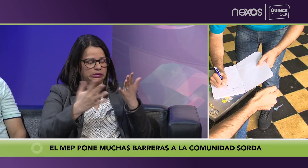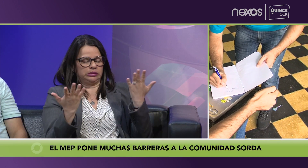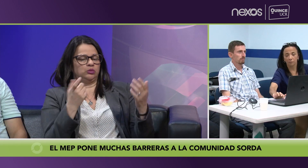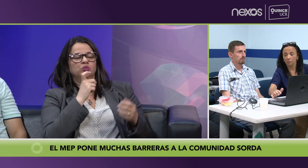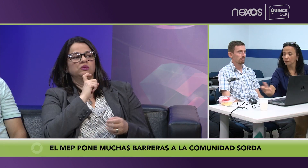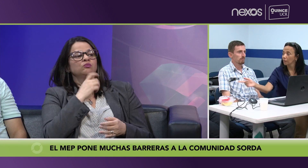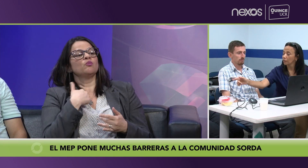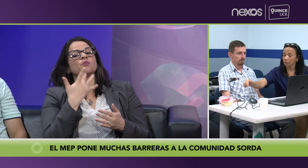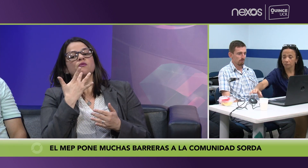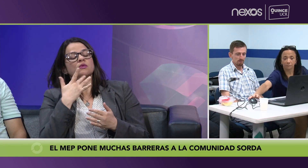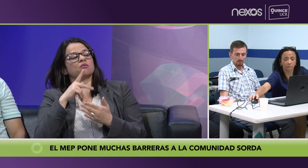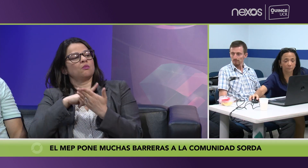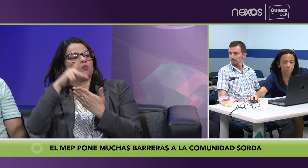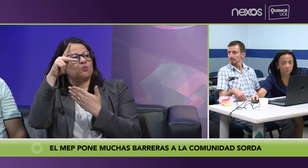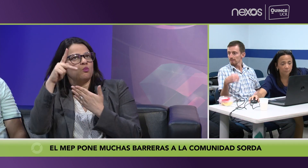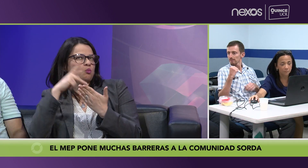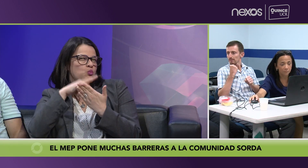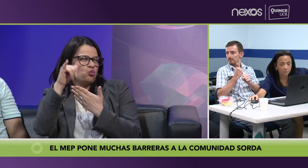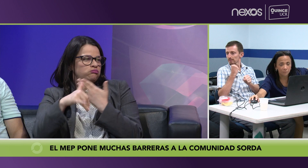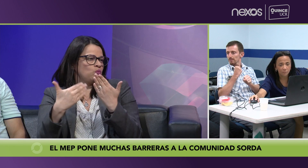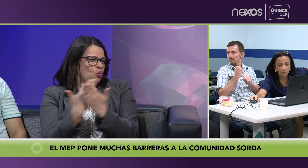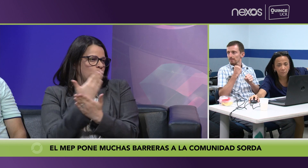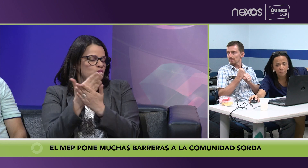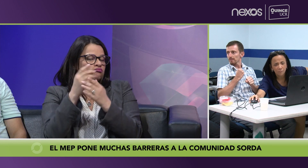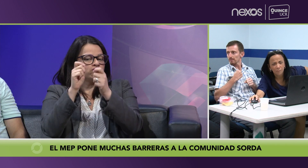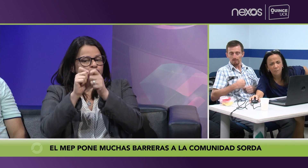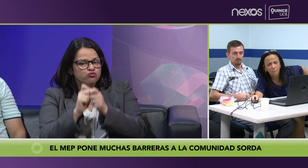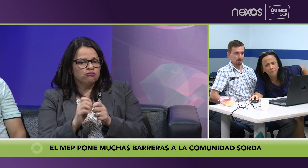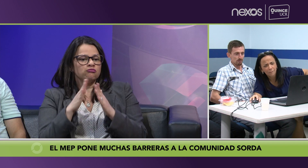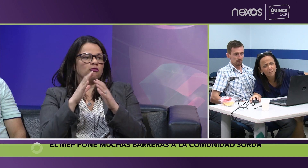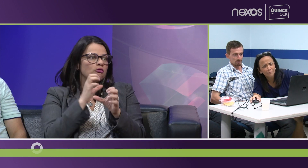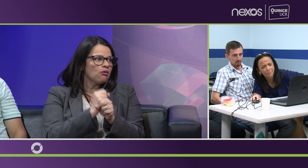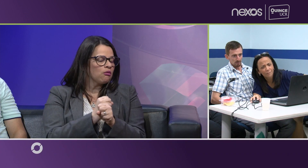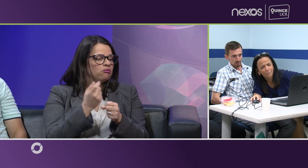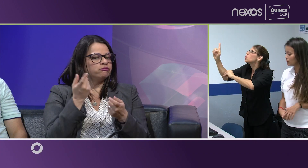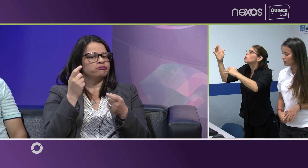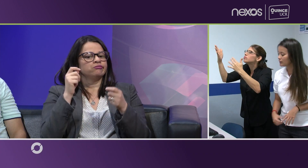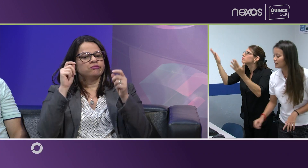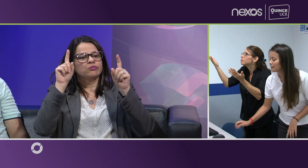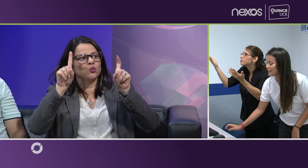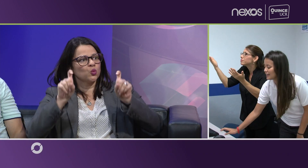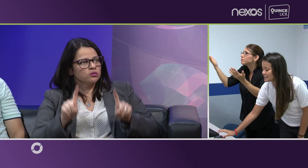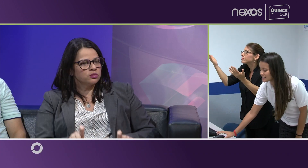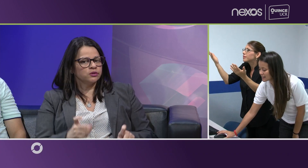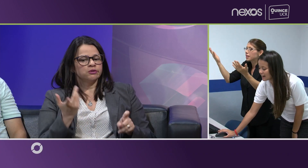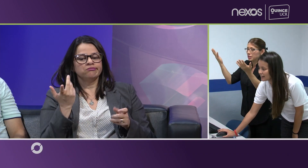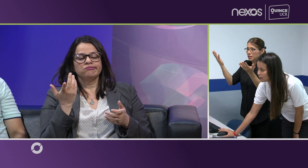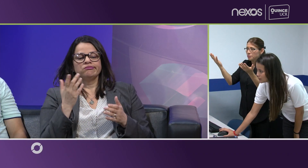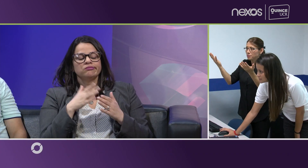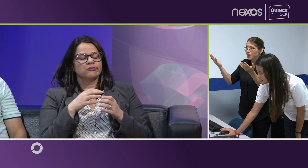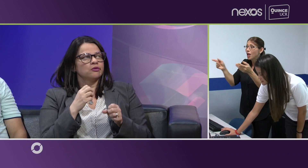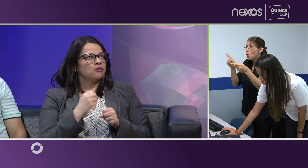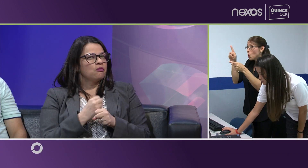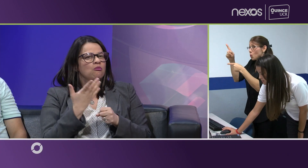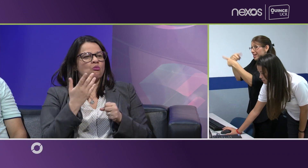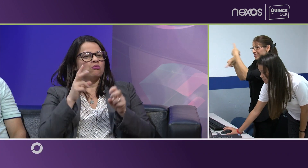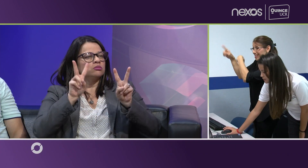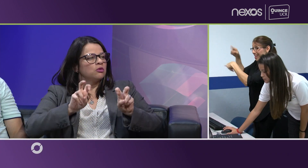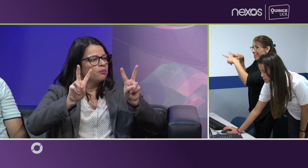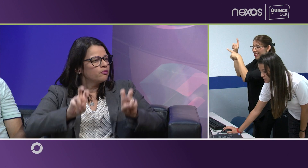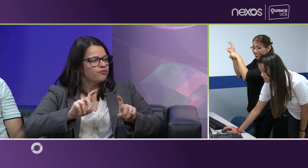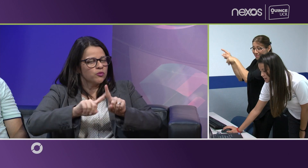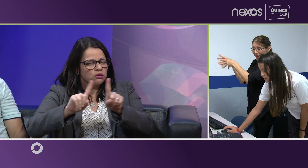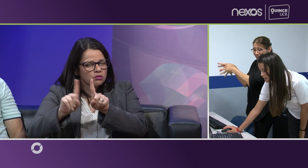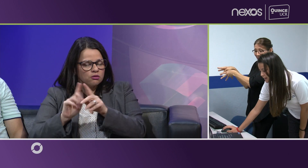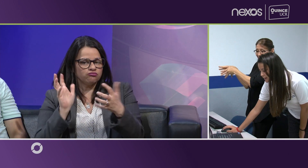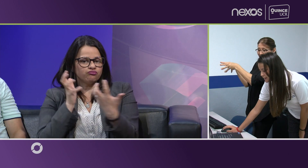muchas barreras a la comunidad sorda. Entonces, yo preferiría, o es preferible, un programa nuevo, ¿verdad?, con evaluaciones